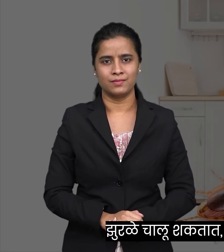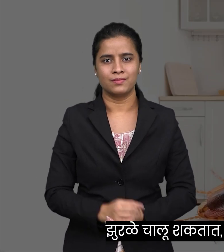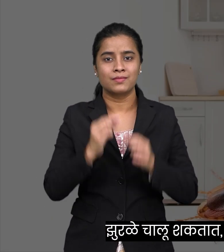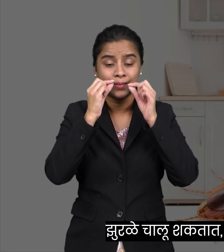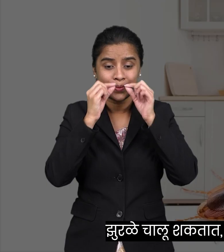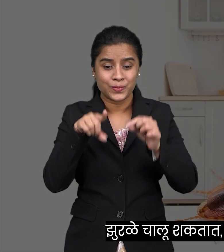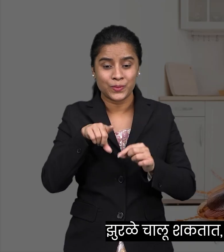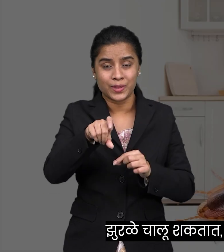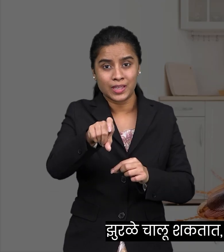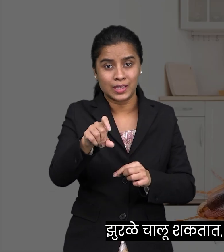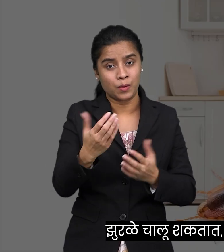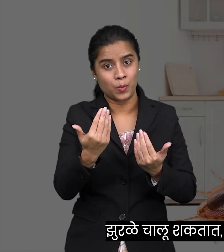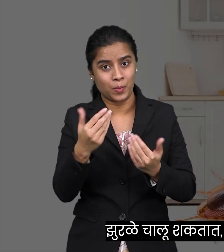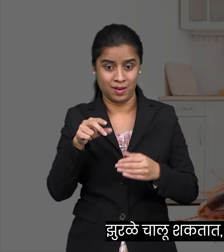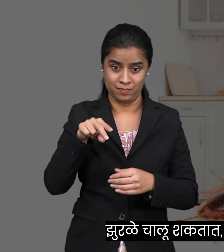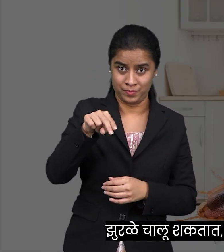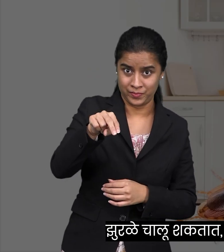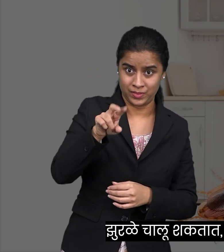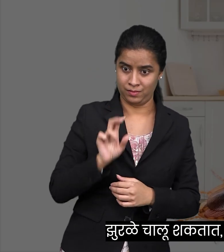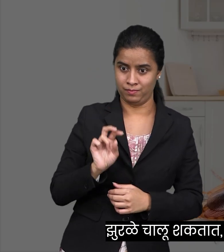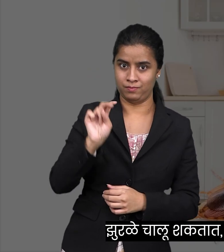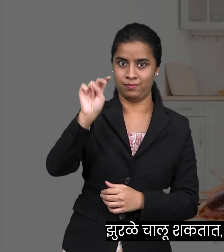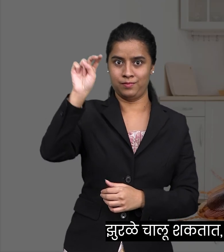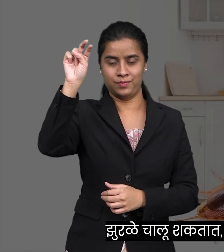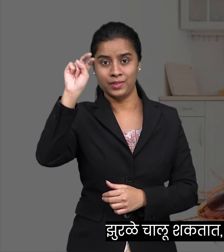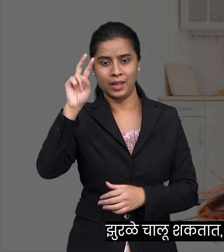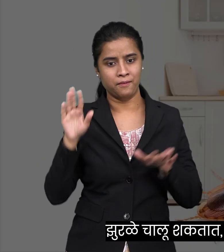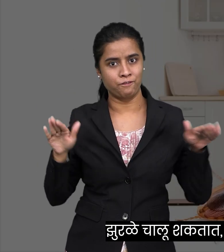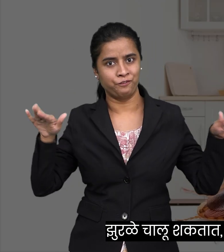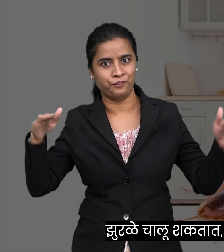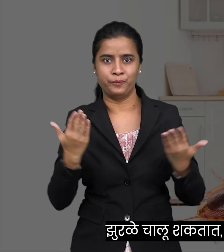झुरळे चालू शकतात, चढू शकतात आणि उडू देखील शकतात.